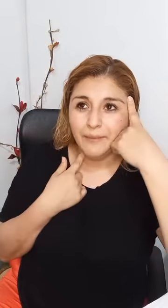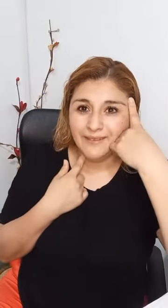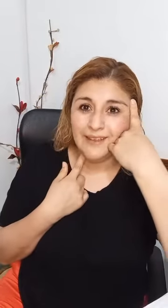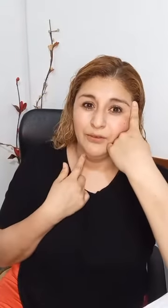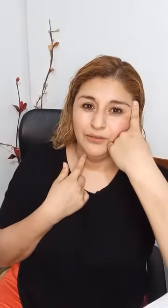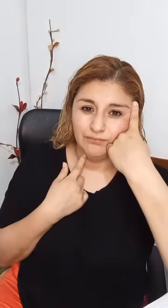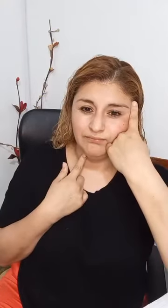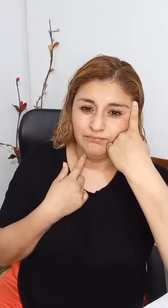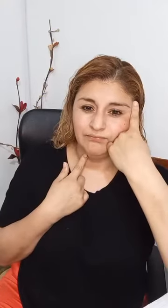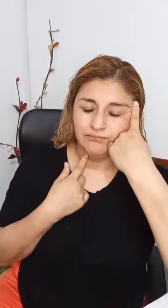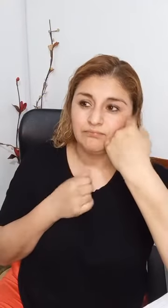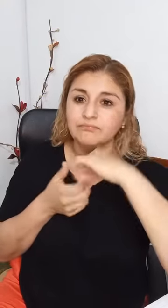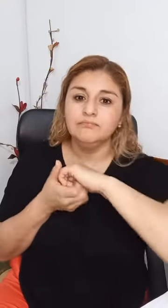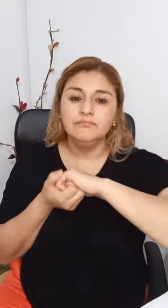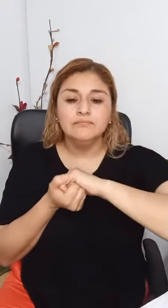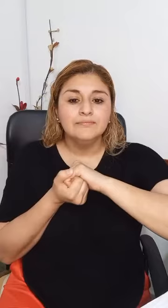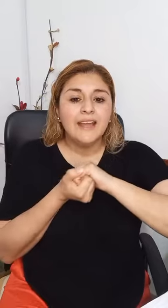A ver, pensé.